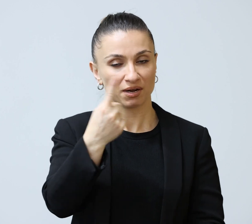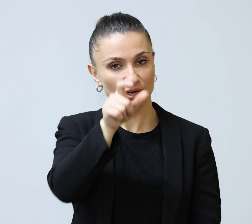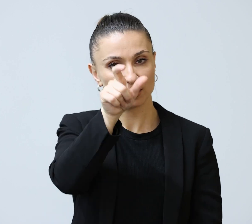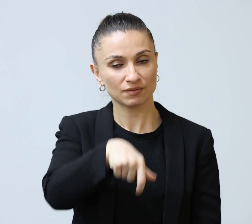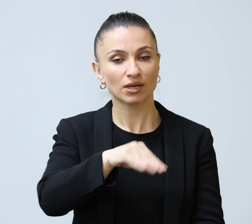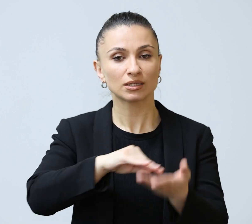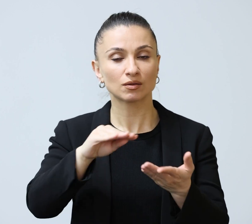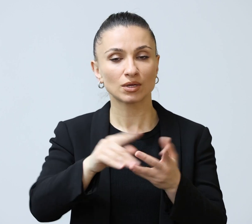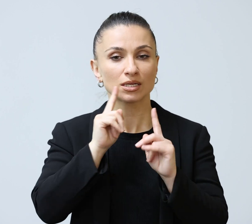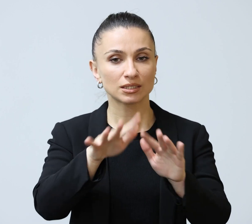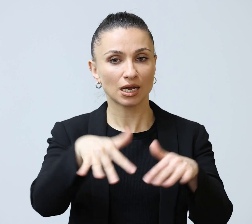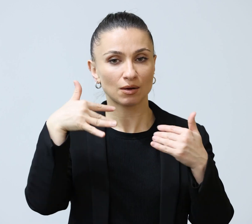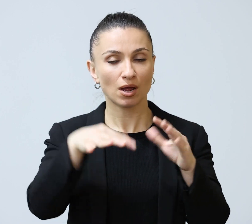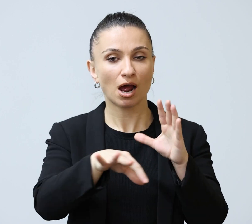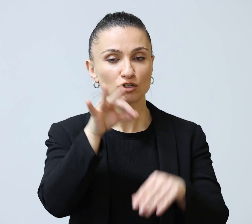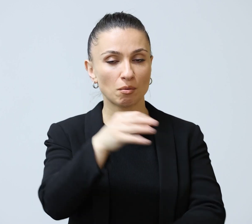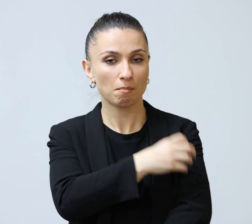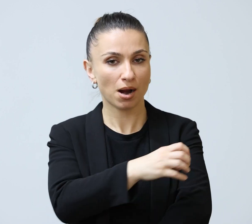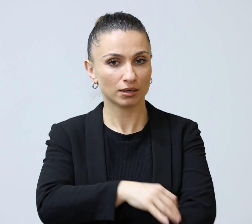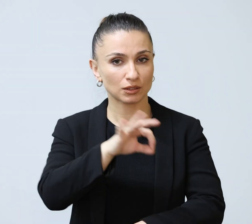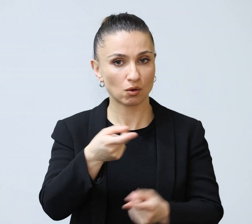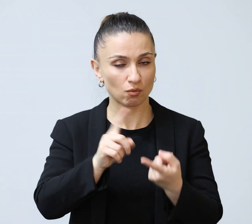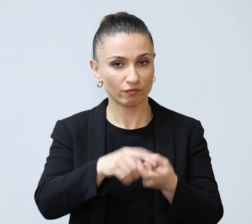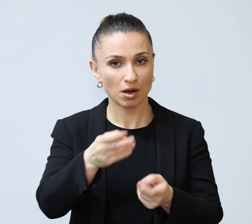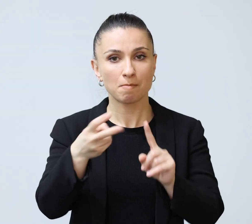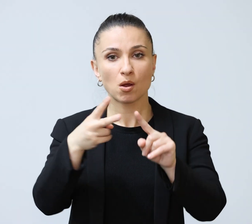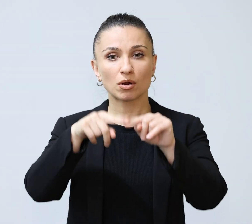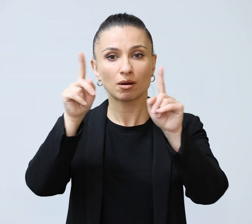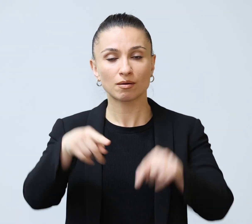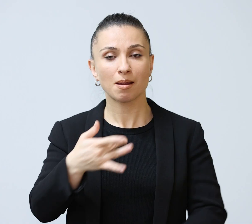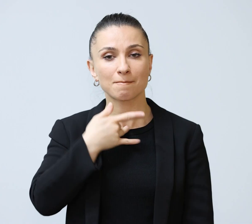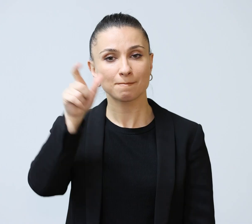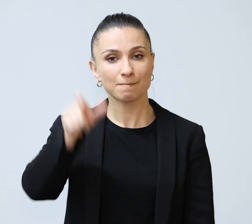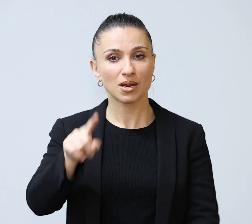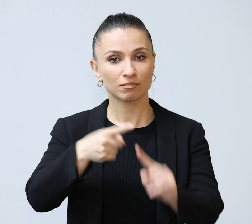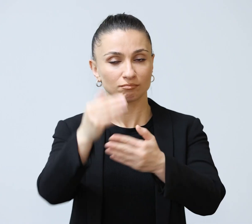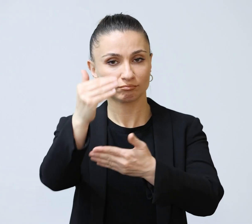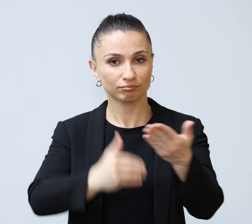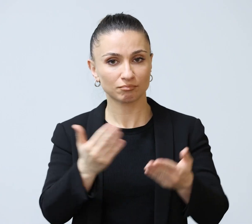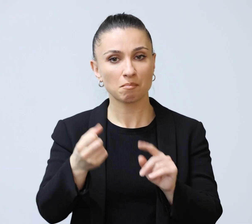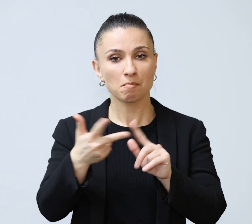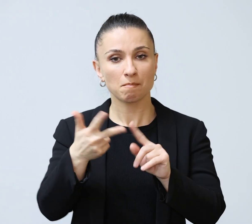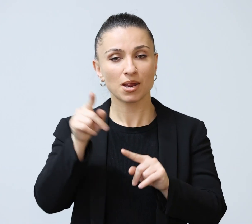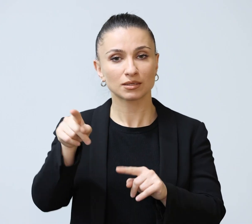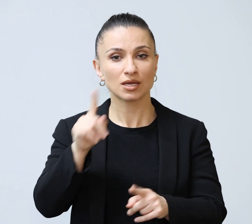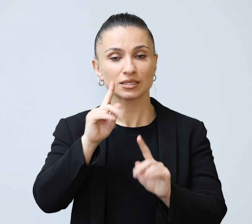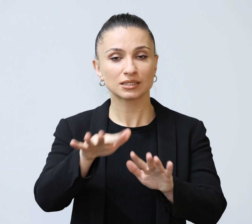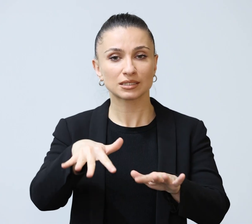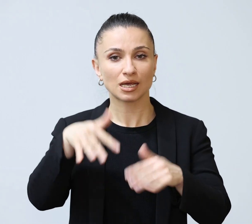ընտրվելիք մարդիկ, երրորդում Սակրեբուլոյի անդամ ընտրվելիք մարդիկ։ Շրջանակ ծրարը 2 մասի ծալված թերթիկ է, որի